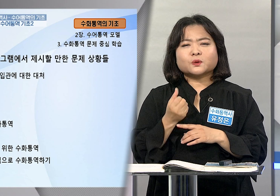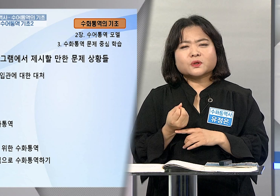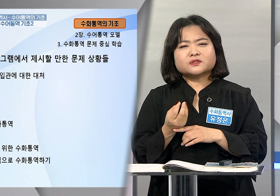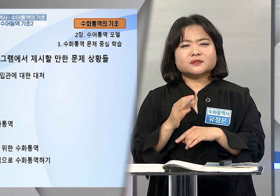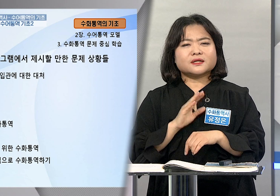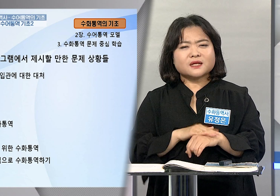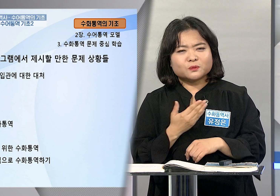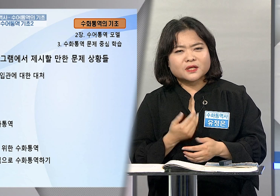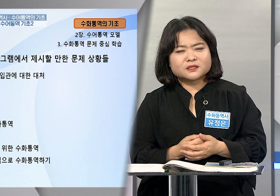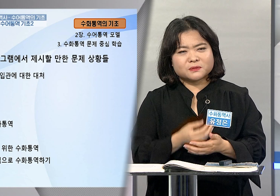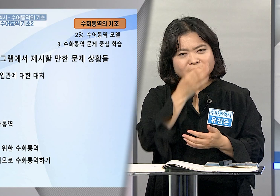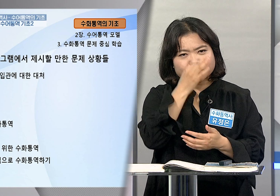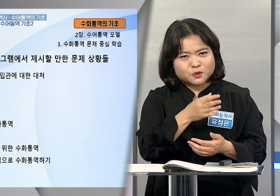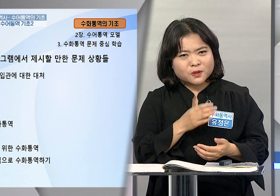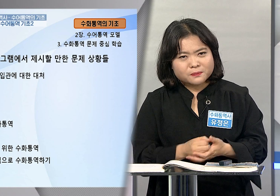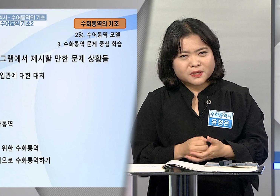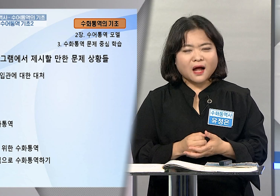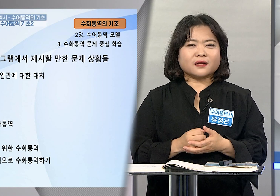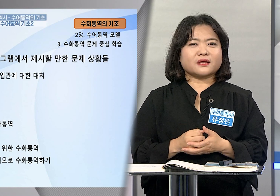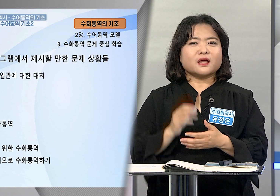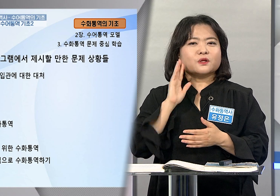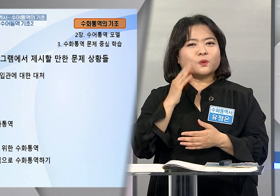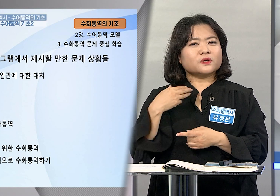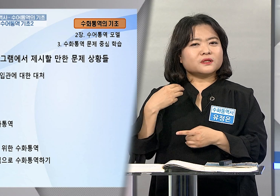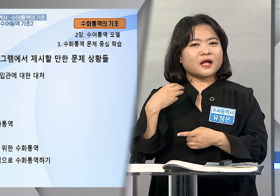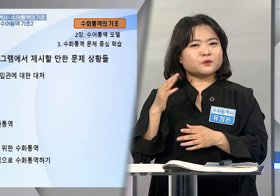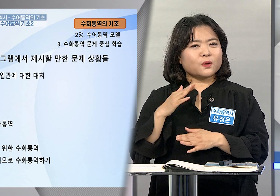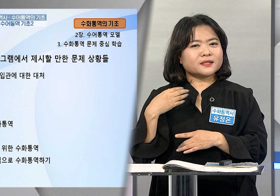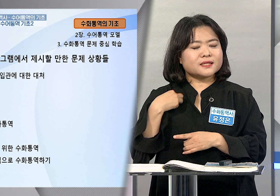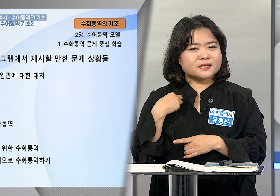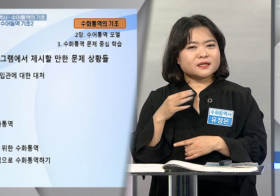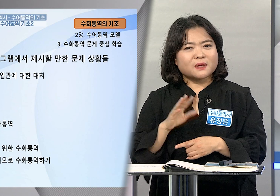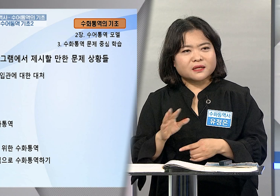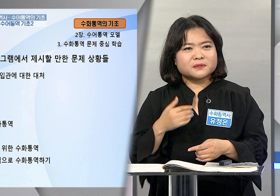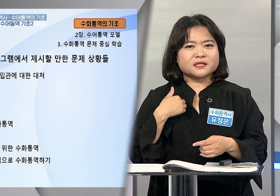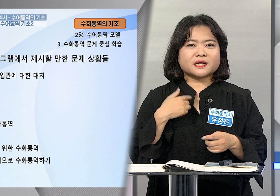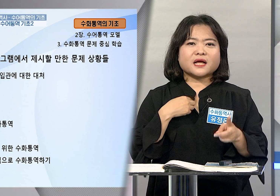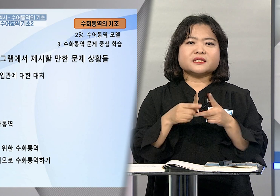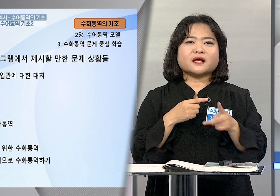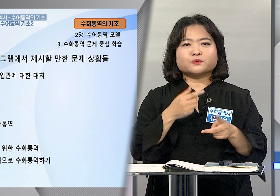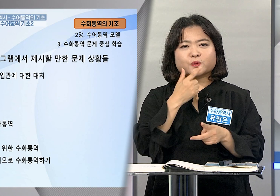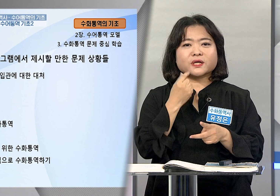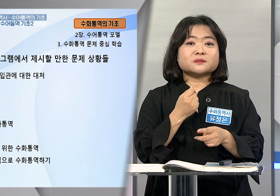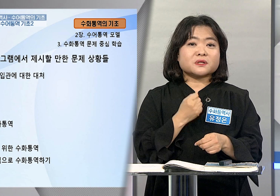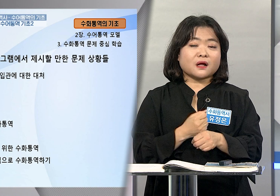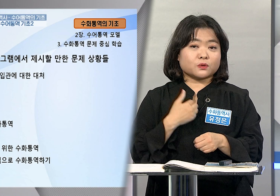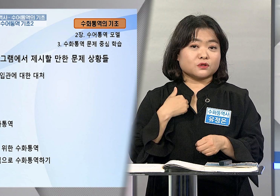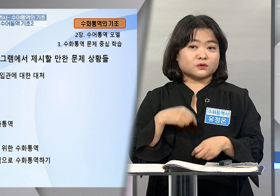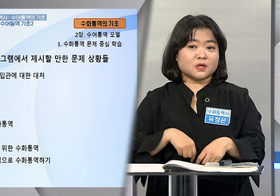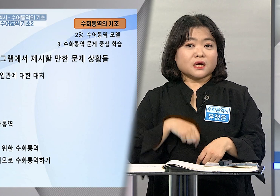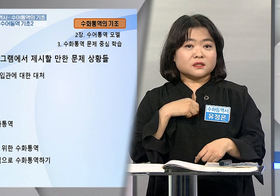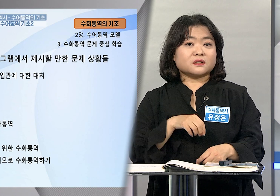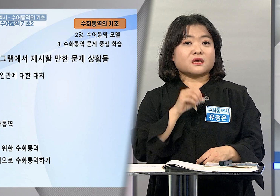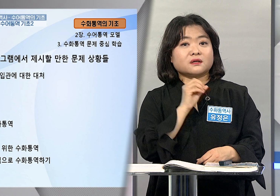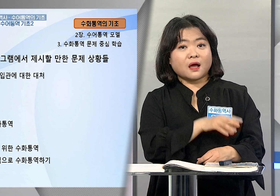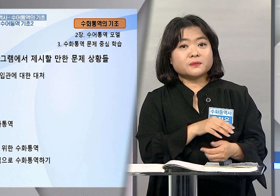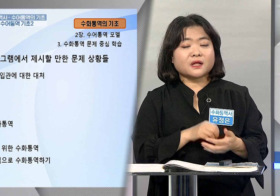통역 전달 잘못했습니다. 죄송합니다. 네, 농학생이 책임이 아닙니다. 제가 이해가 부족했습니다 하고 저는 그렇게 얘기를 합니다. 예를